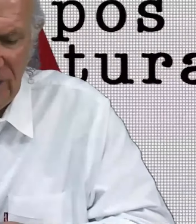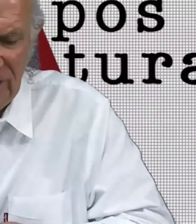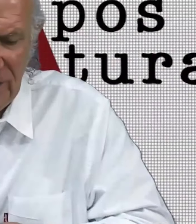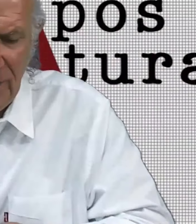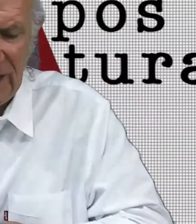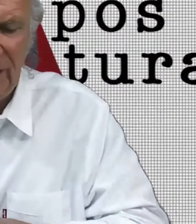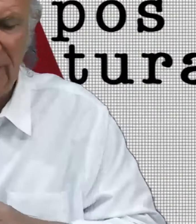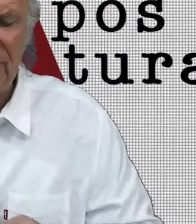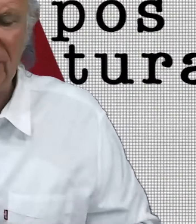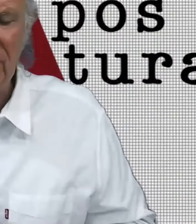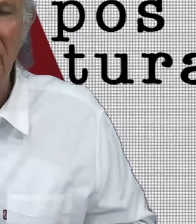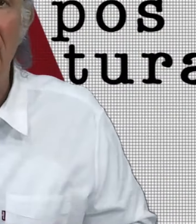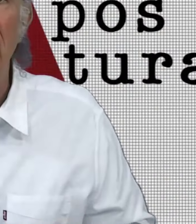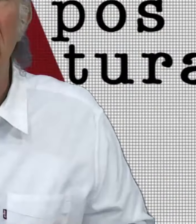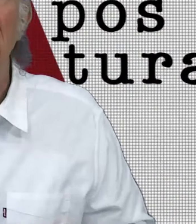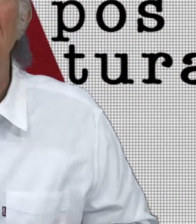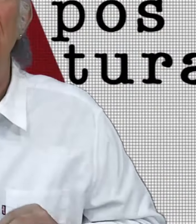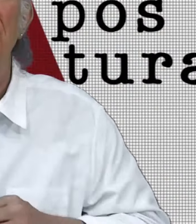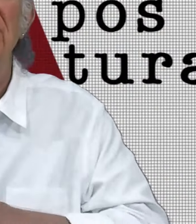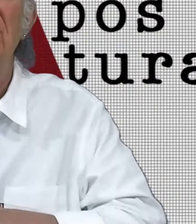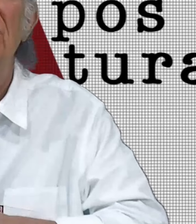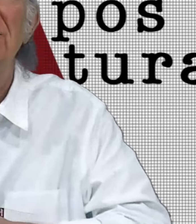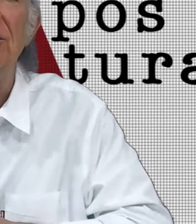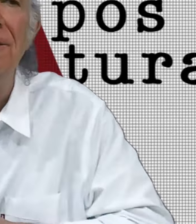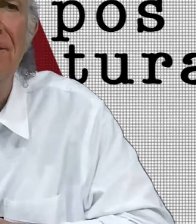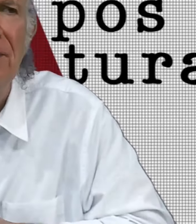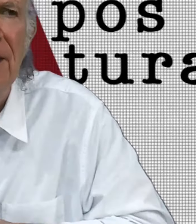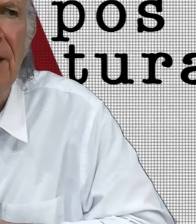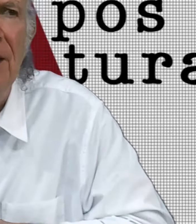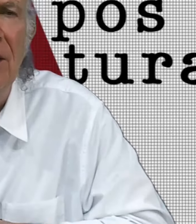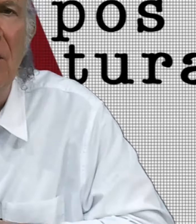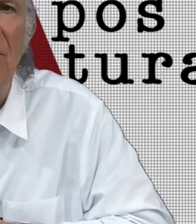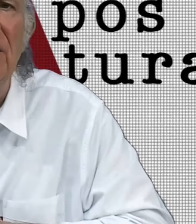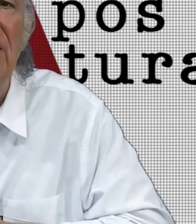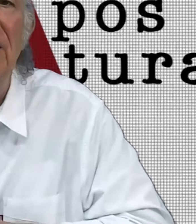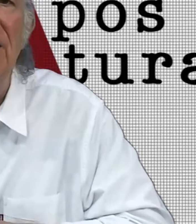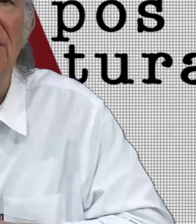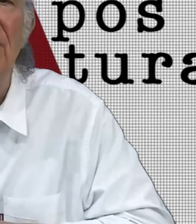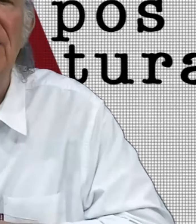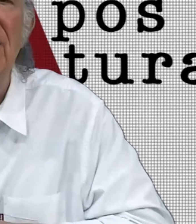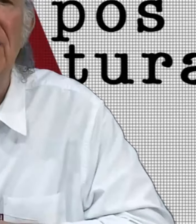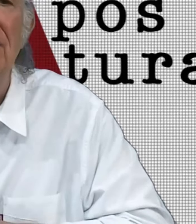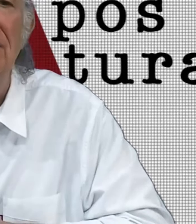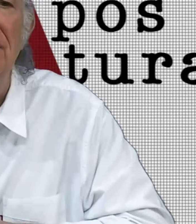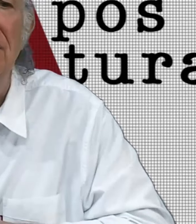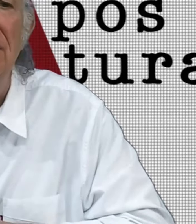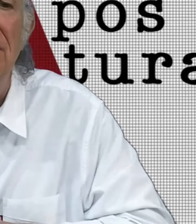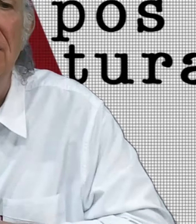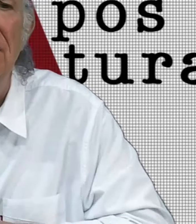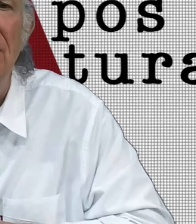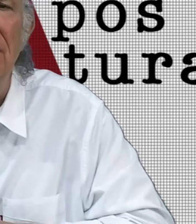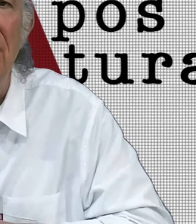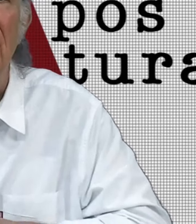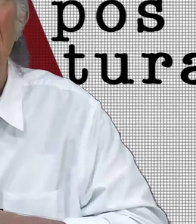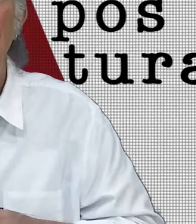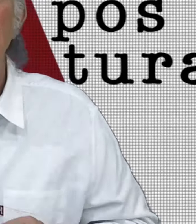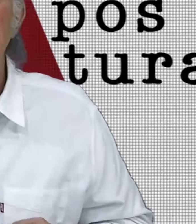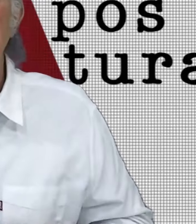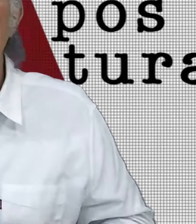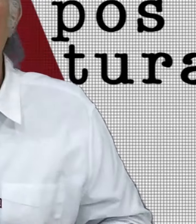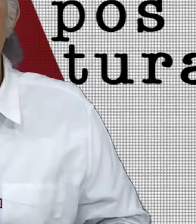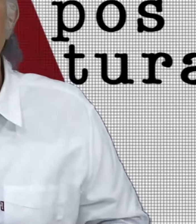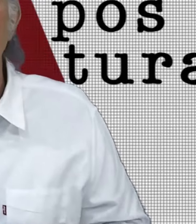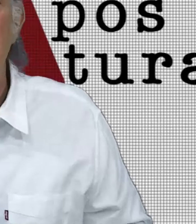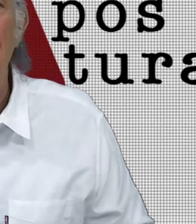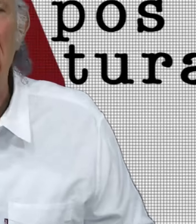Buenas noches, martes 27 de febrero del año 2024. Como dije esta mañana, la